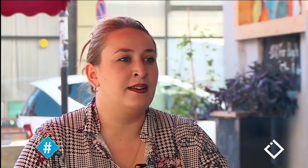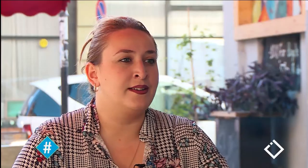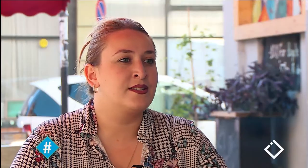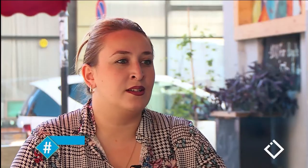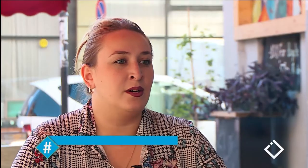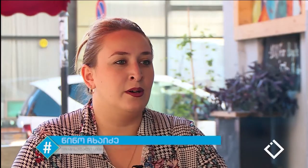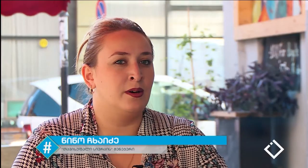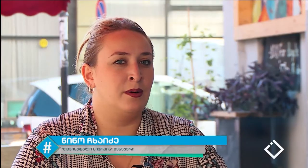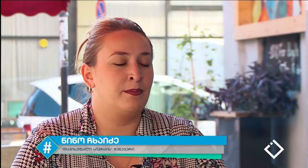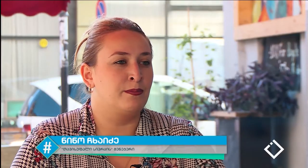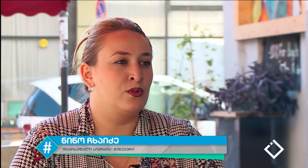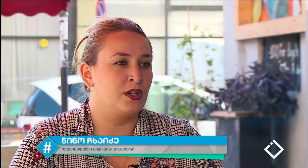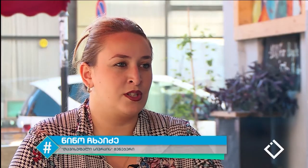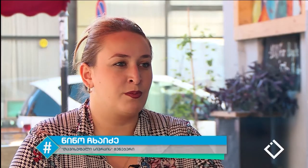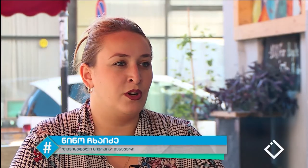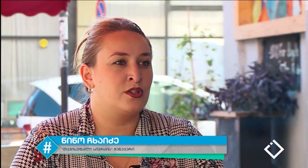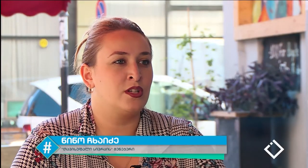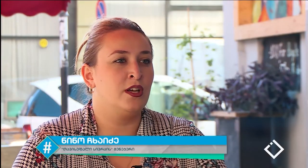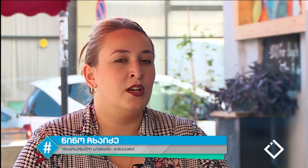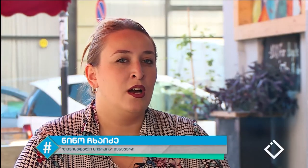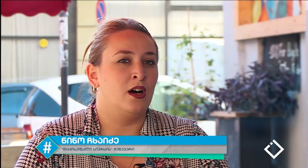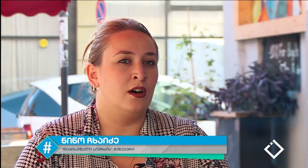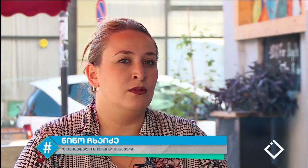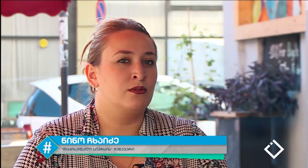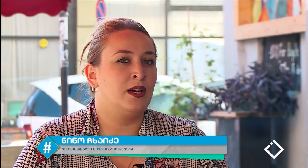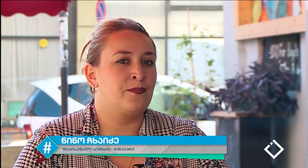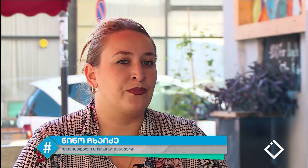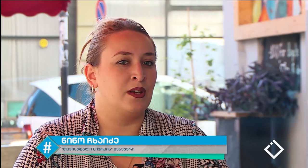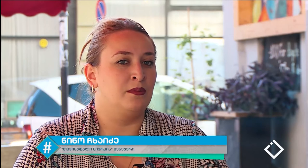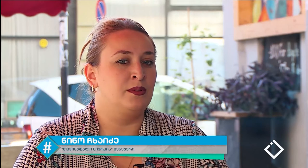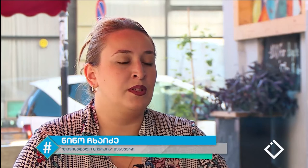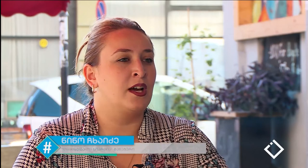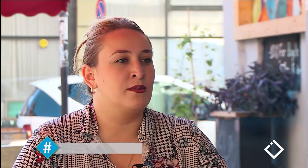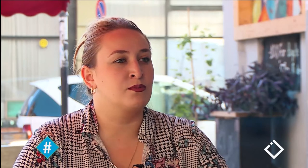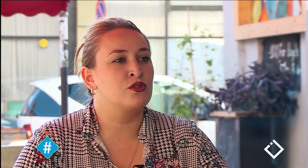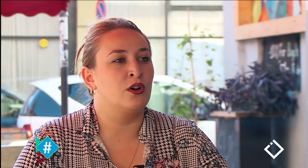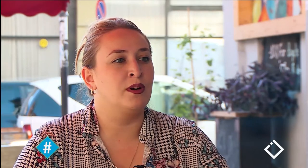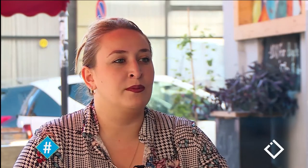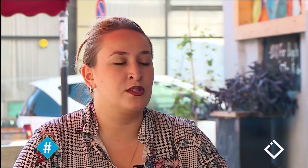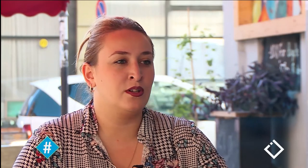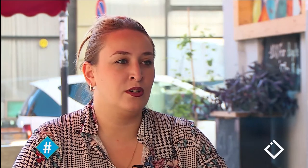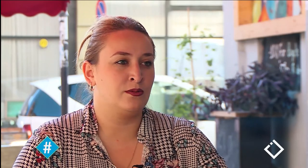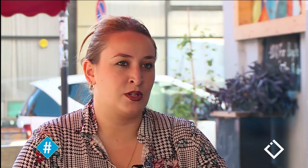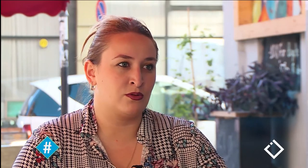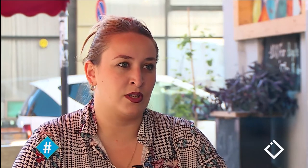მერის ბიუჯეტის პროექტში უკვე მიმდინარეობს მუშაობა იმაზე, რომ ჟესტური